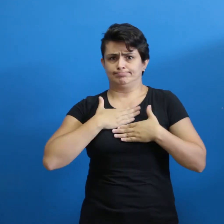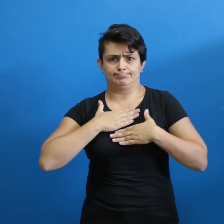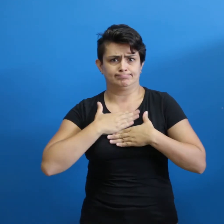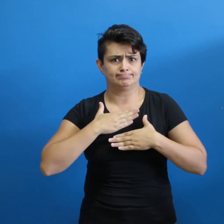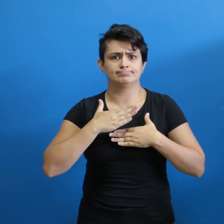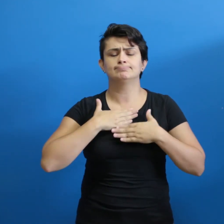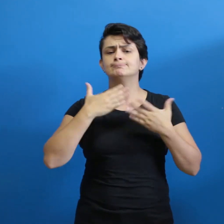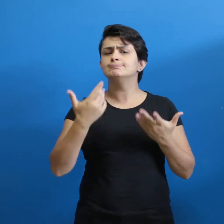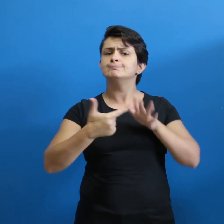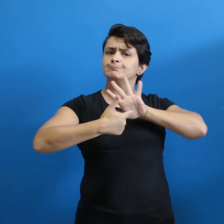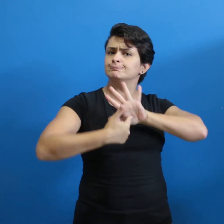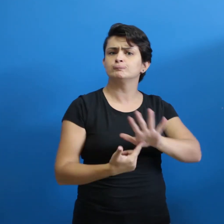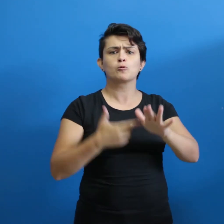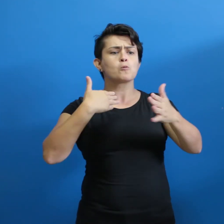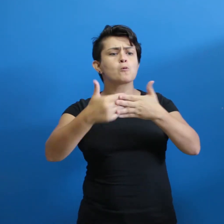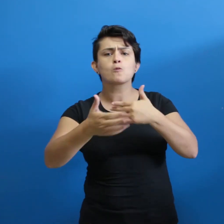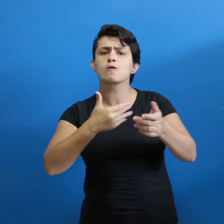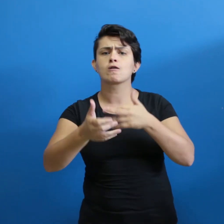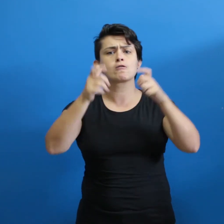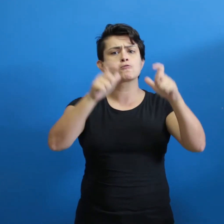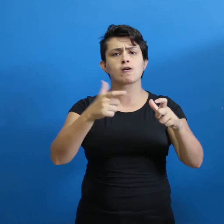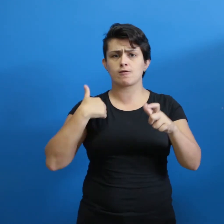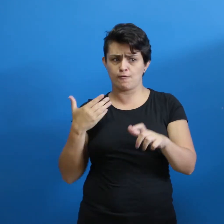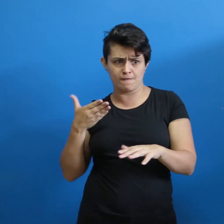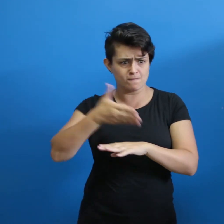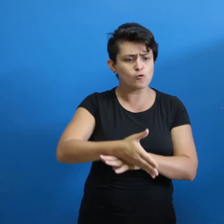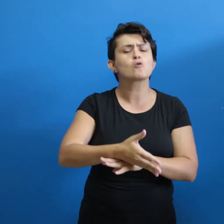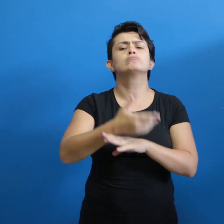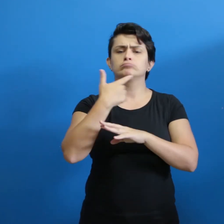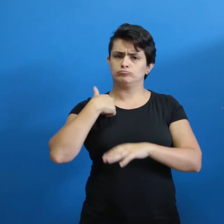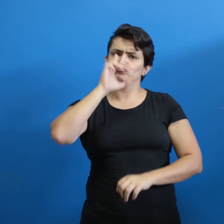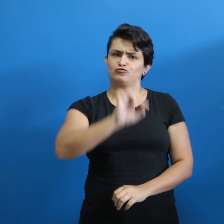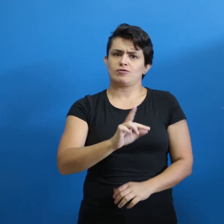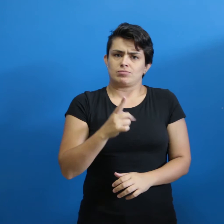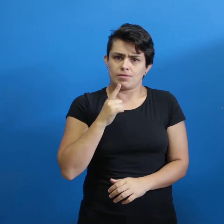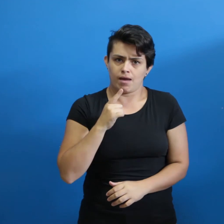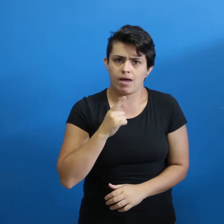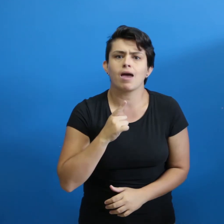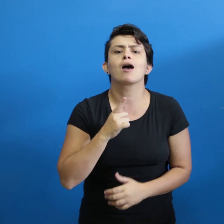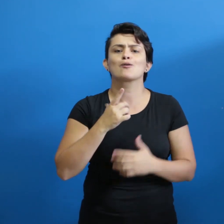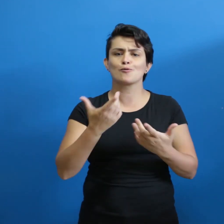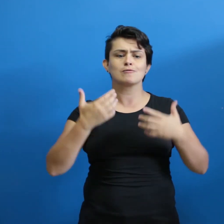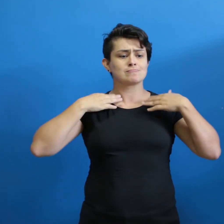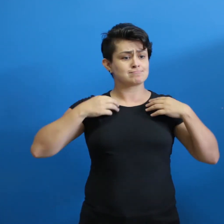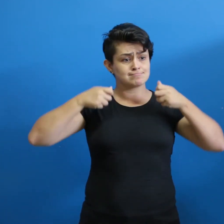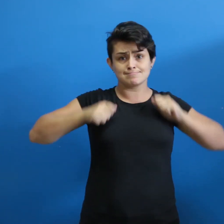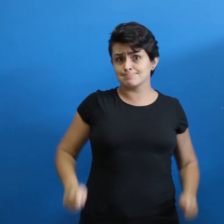que a gente quiser frequentar, de se vestir da forma como quiser se vestir, né?